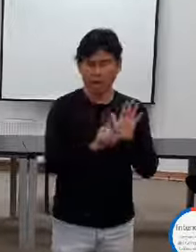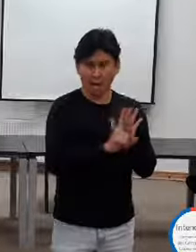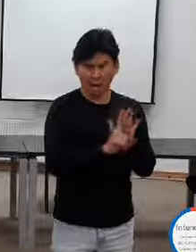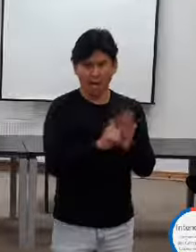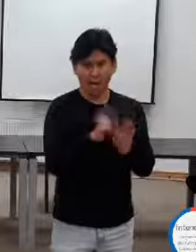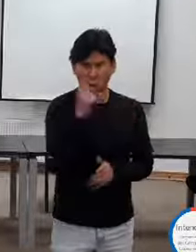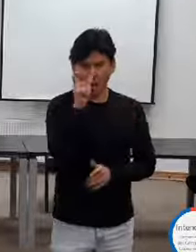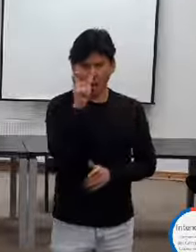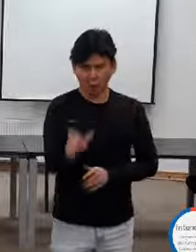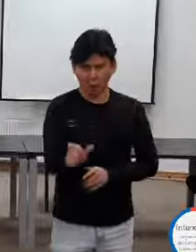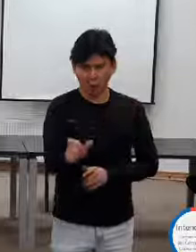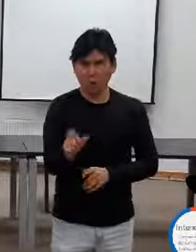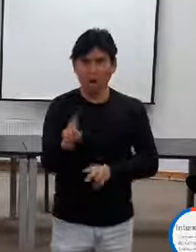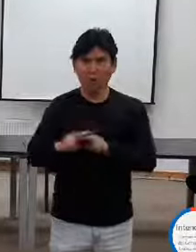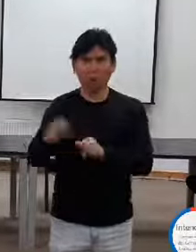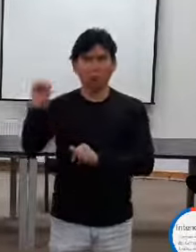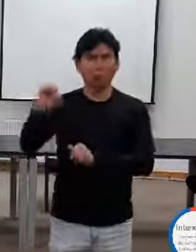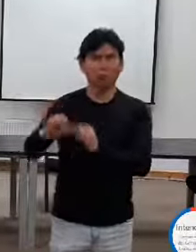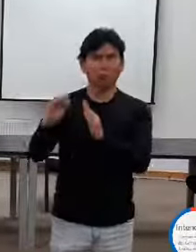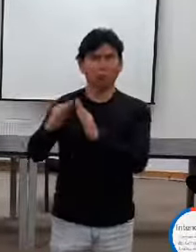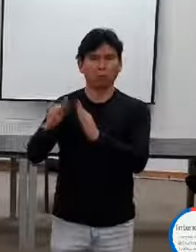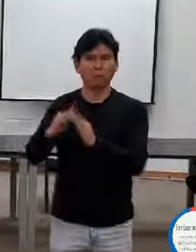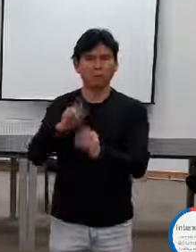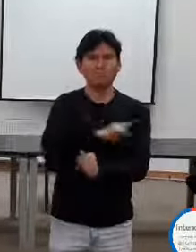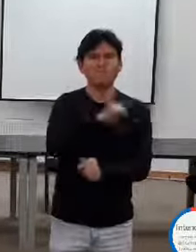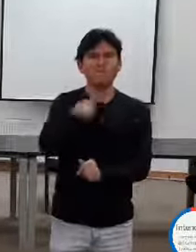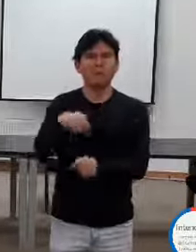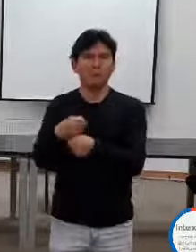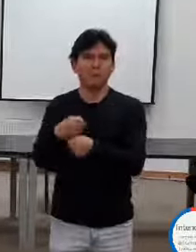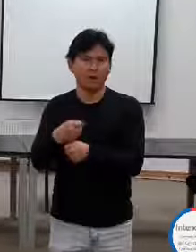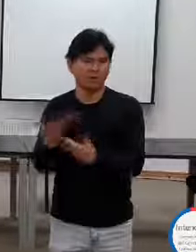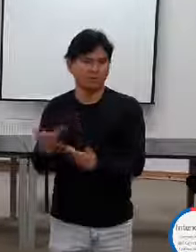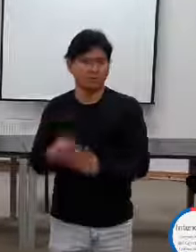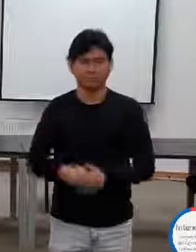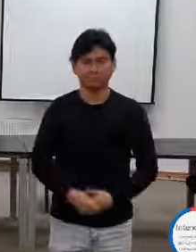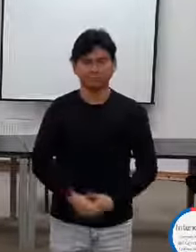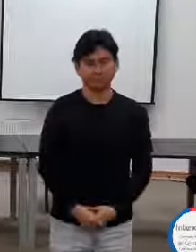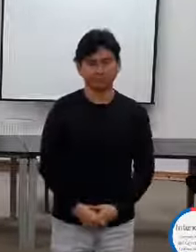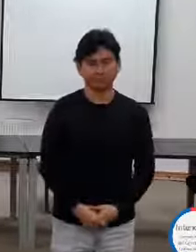obligar a una persona a hacer una cuarentena si viene a trabajar a esta región.